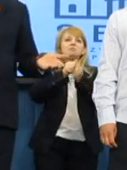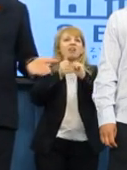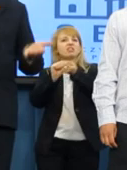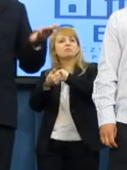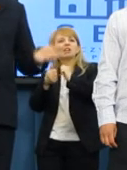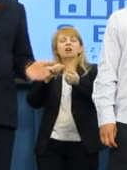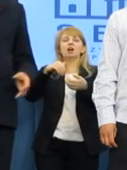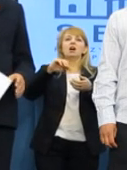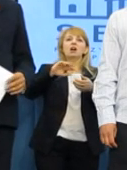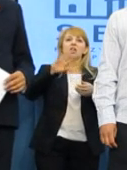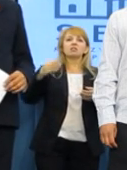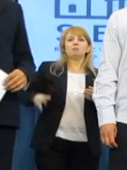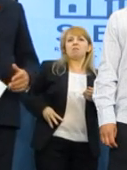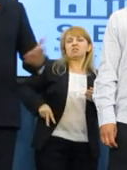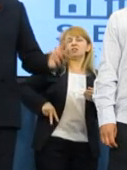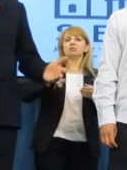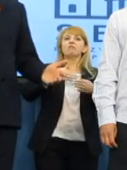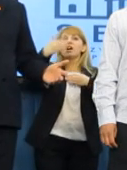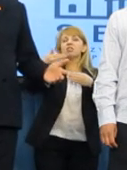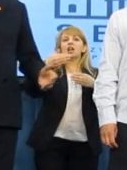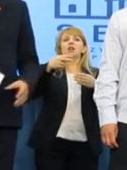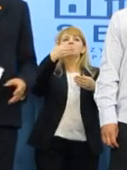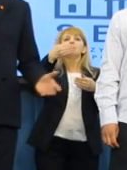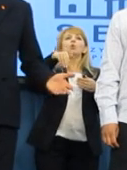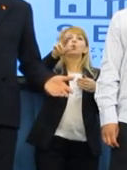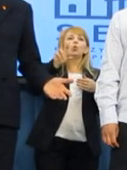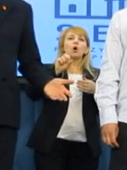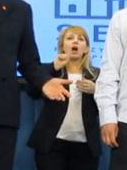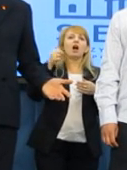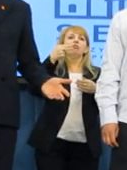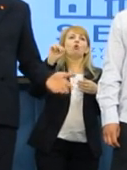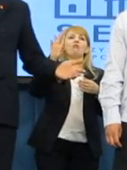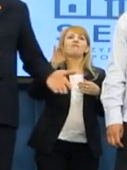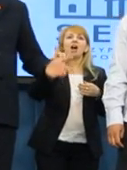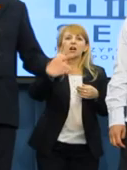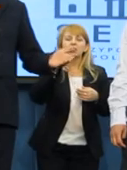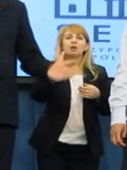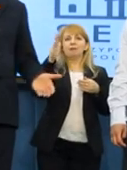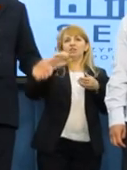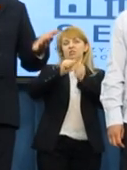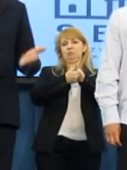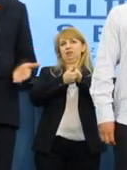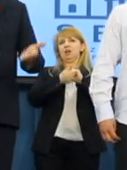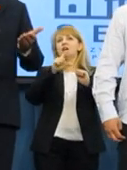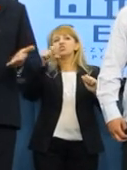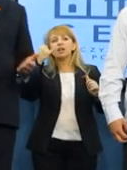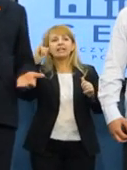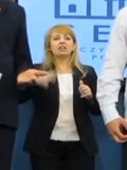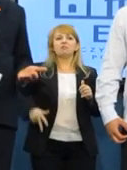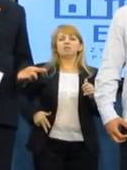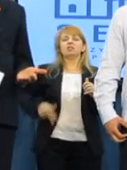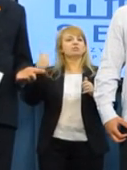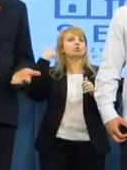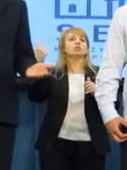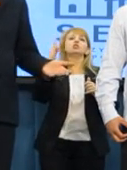i w zasadzie kolejnych 2, czyli Nowak i Mucha, też powinni być wymienieni. No a jednocześnie wiemy, co się mówi na temat Arłukowicza, czy Szumila, czy jeszcze kilku